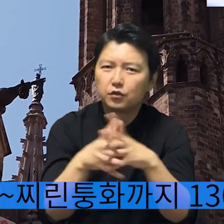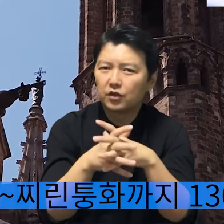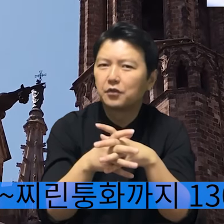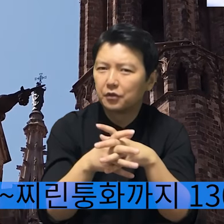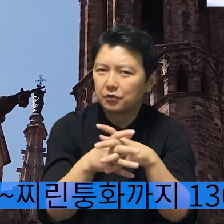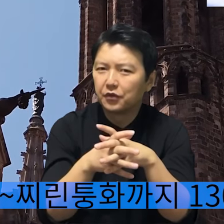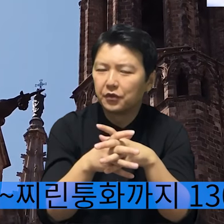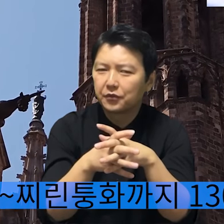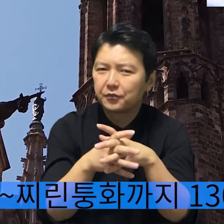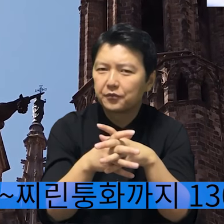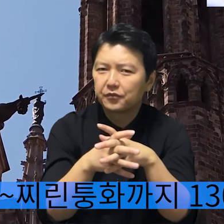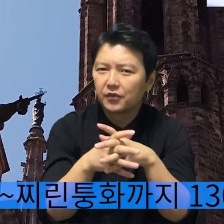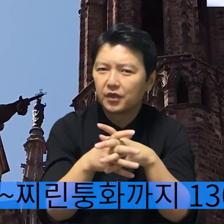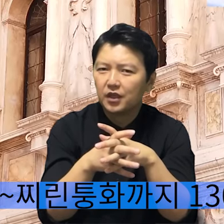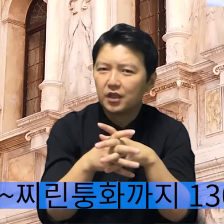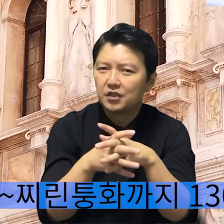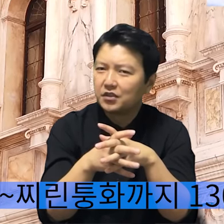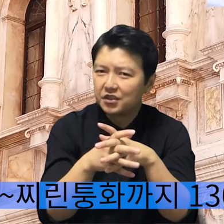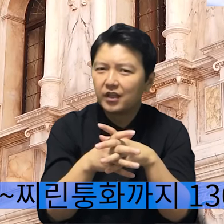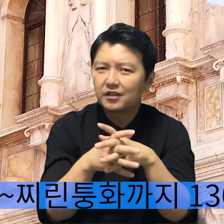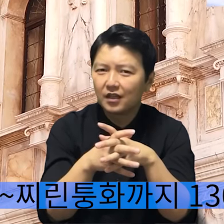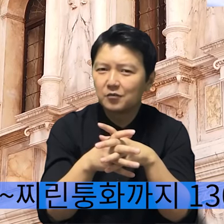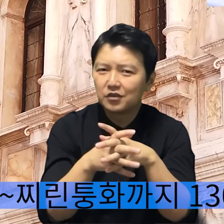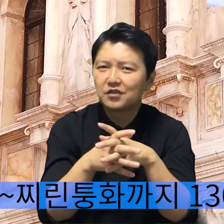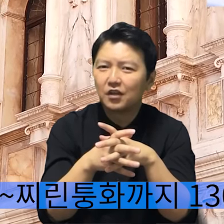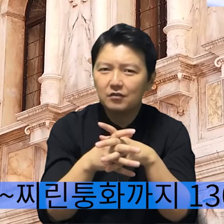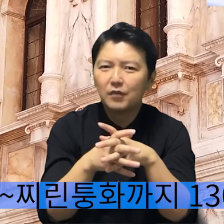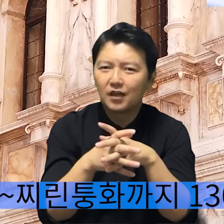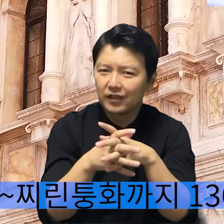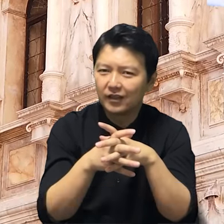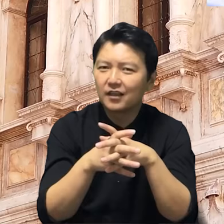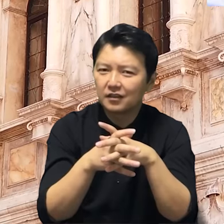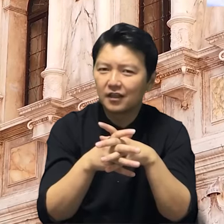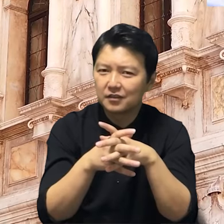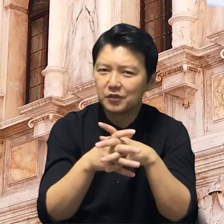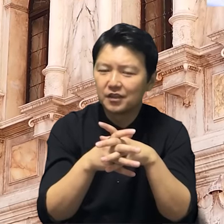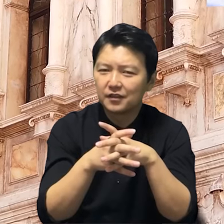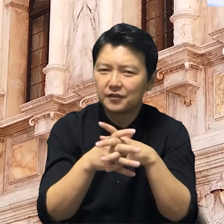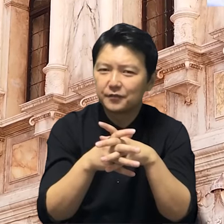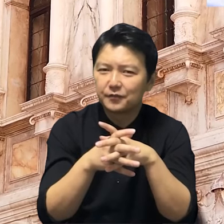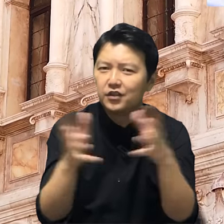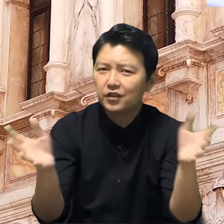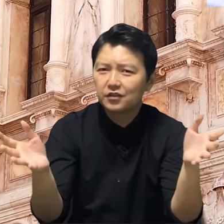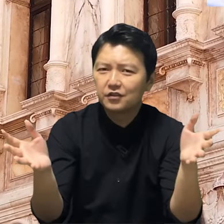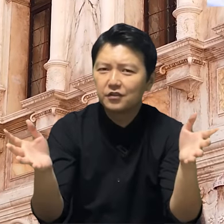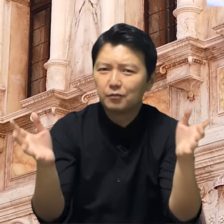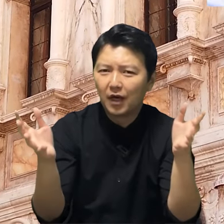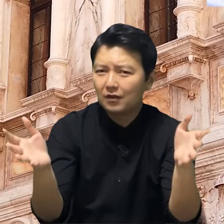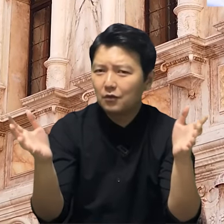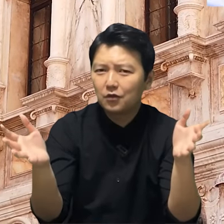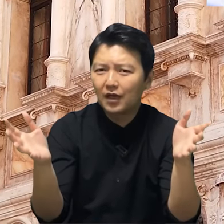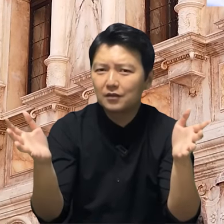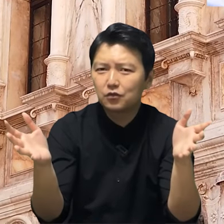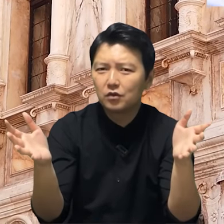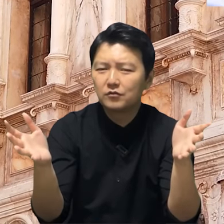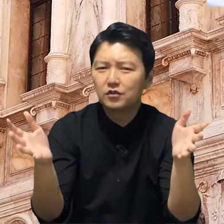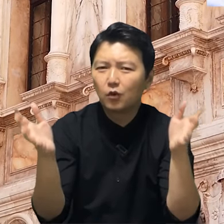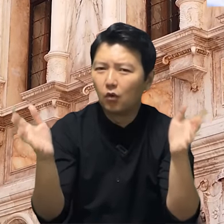1306.5km나 되더군요. 그 시대의 사람들은 정말 대단한 것 같습니다. 길에서는 말로 다 할 수 없는